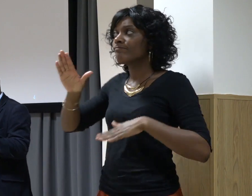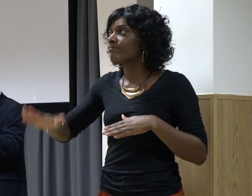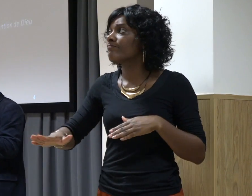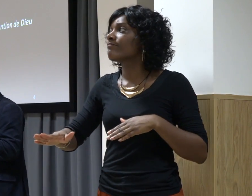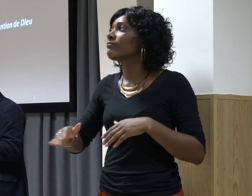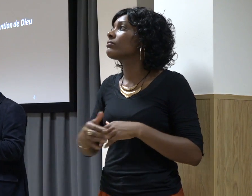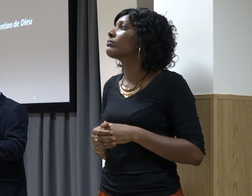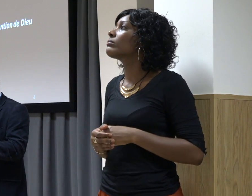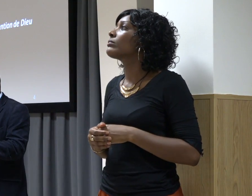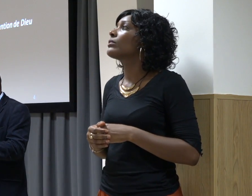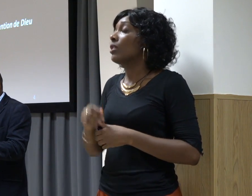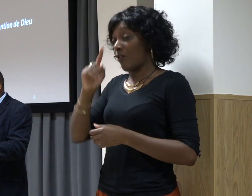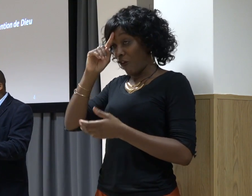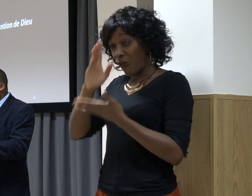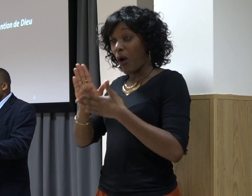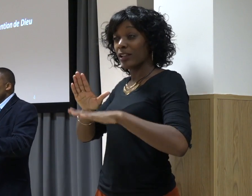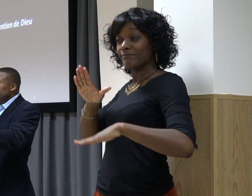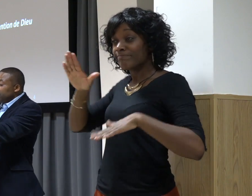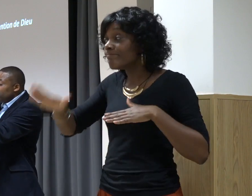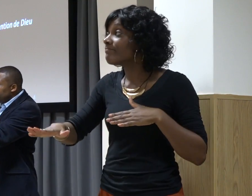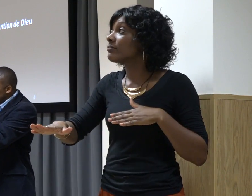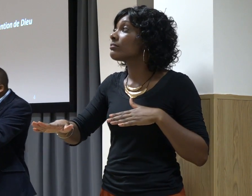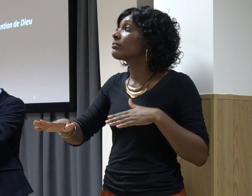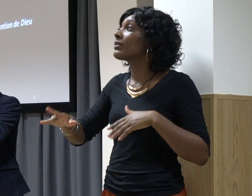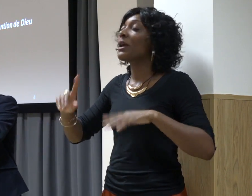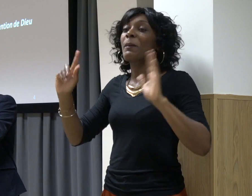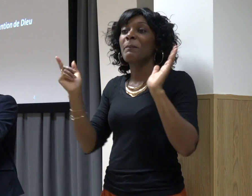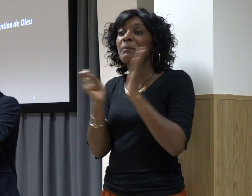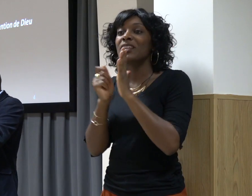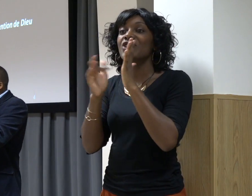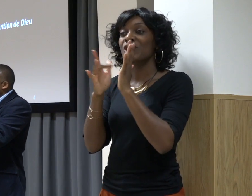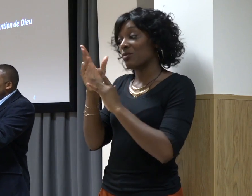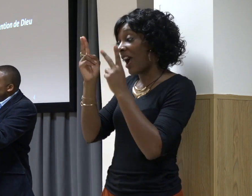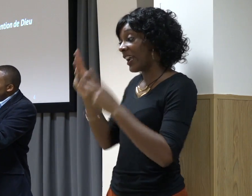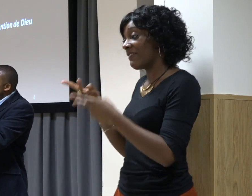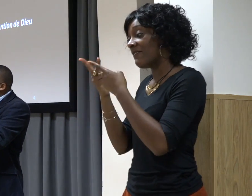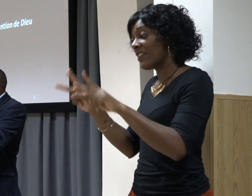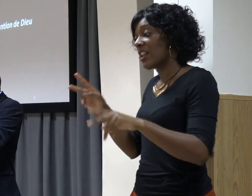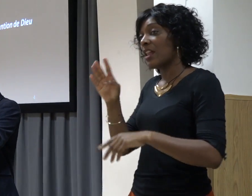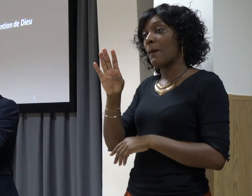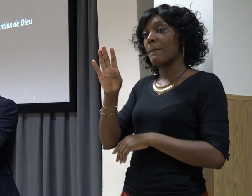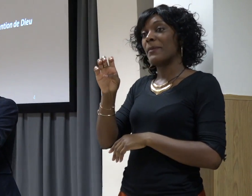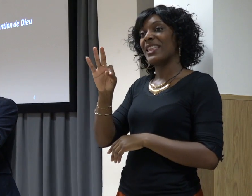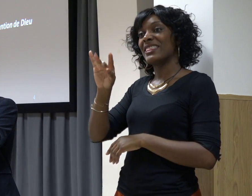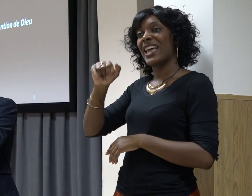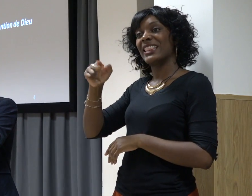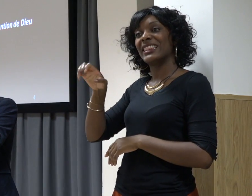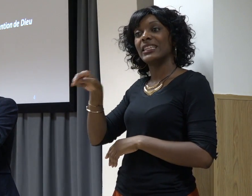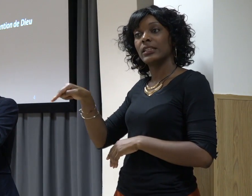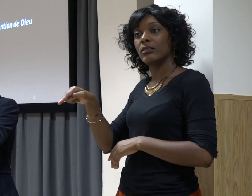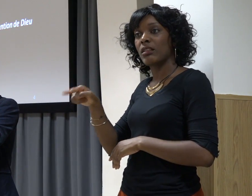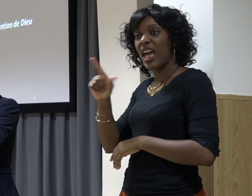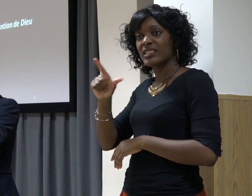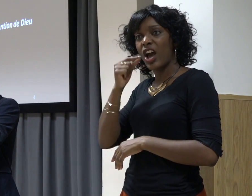Le pas de foi. Lorsque Jésus arrive en Béthanie, Lazare est mort et enterré